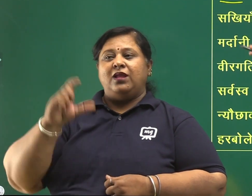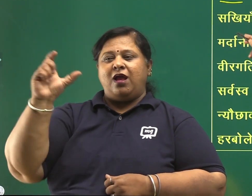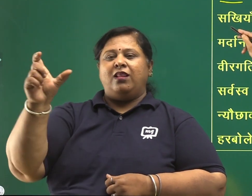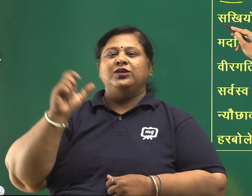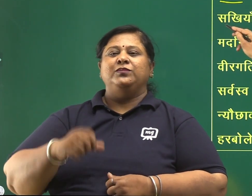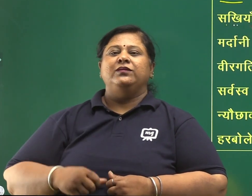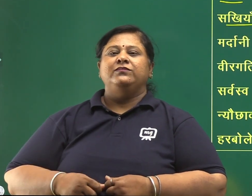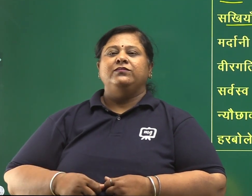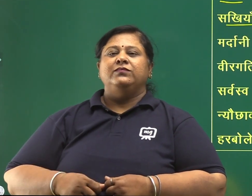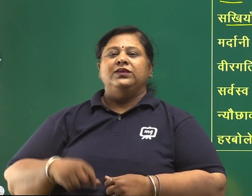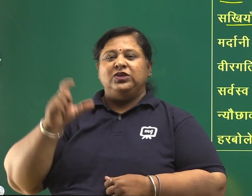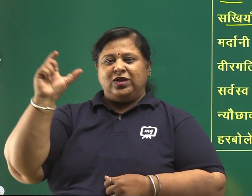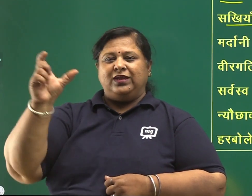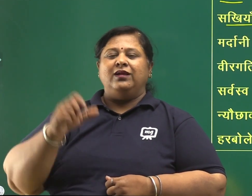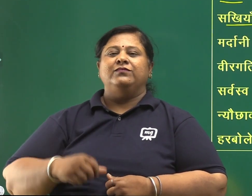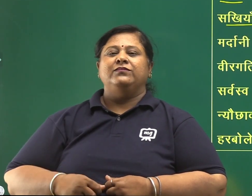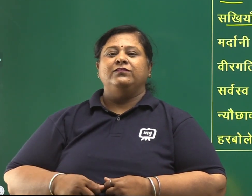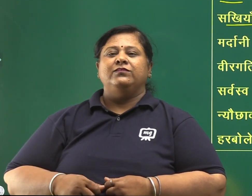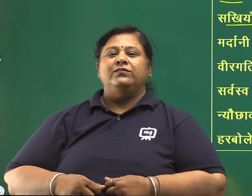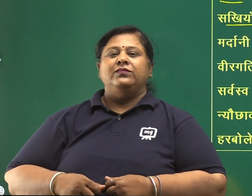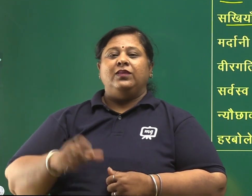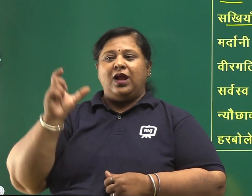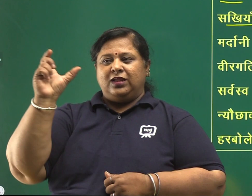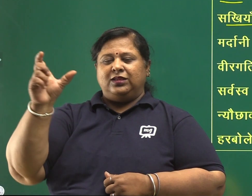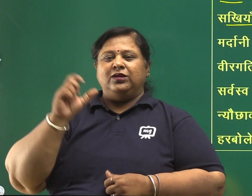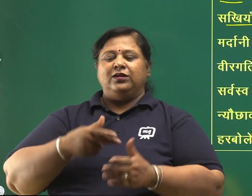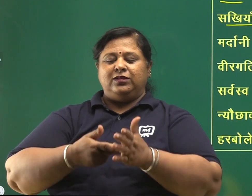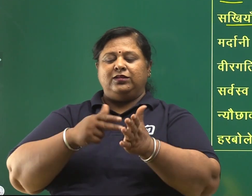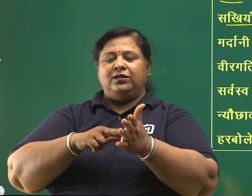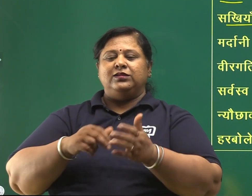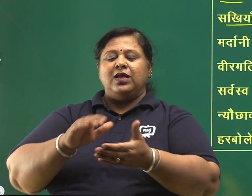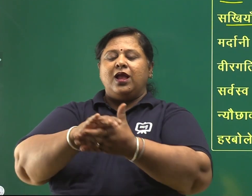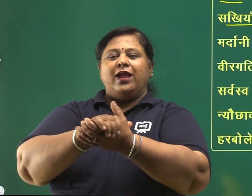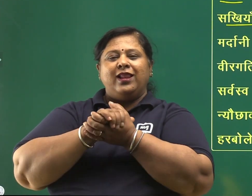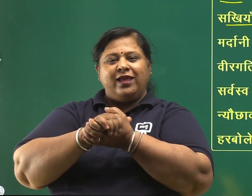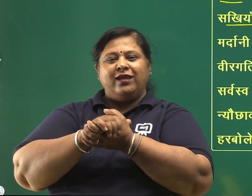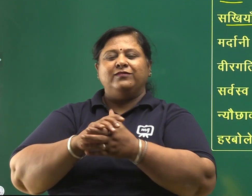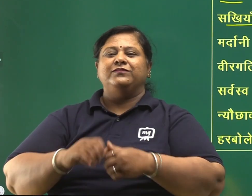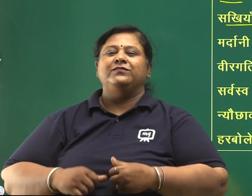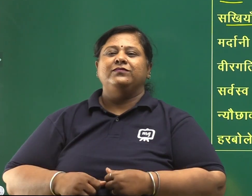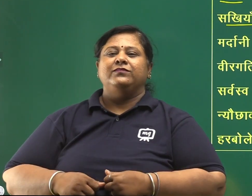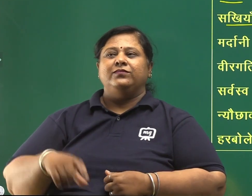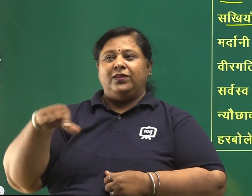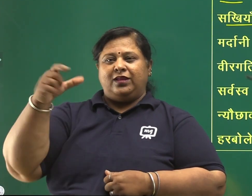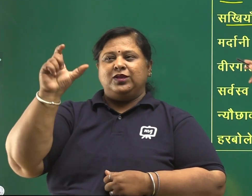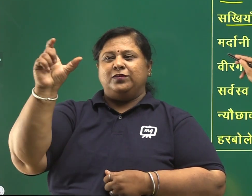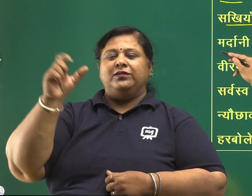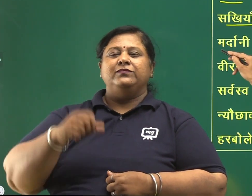शब्द है सखियाँ, अर्थ होगा सहेलियाँ। अगला